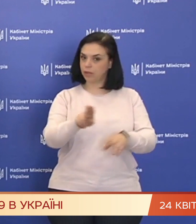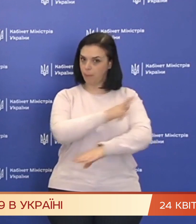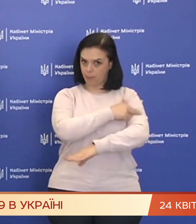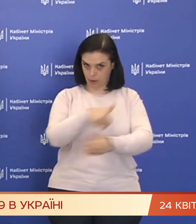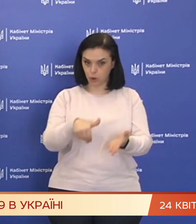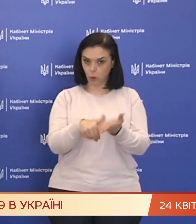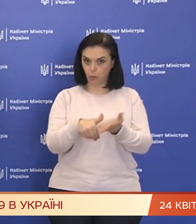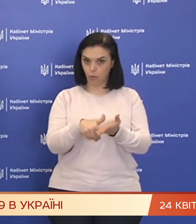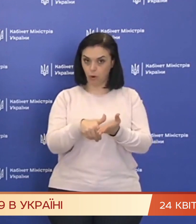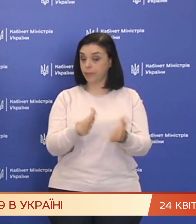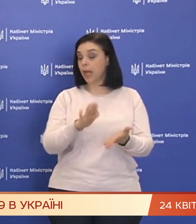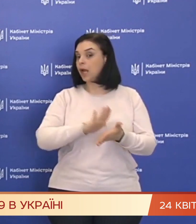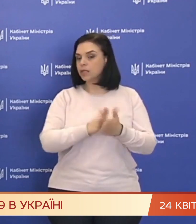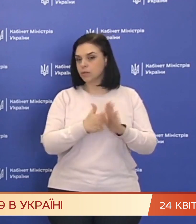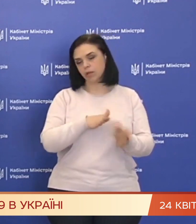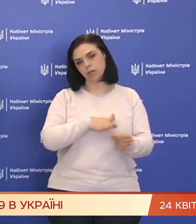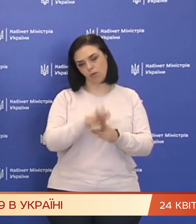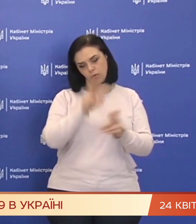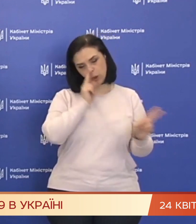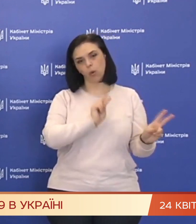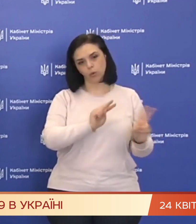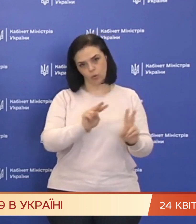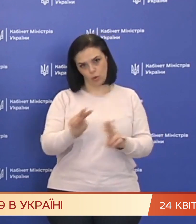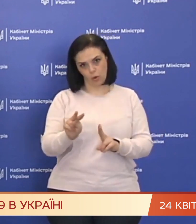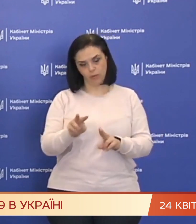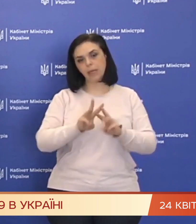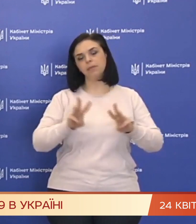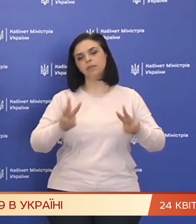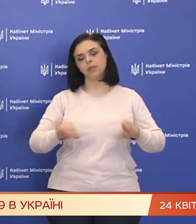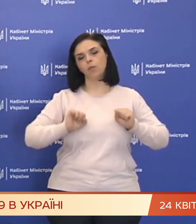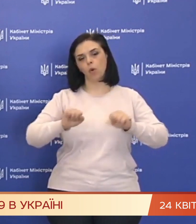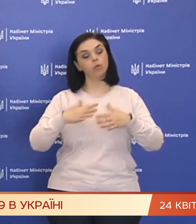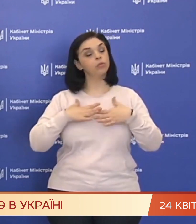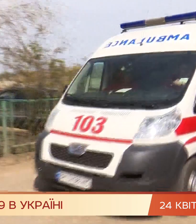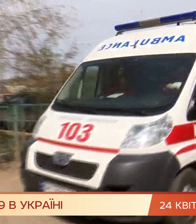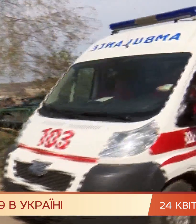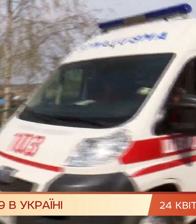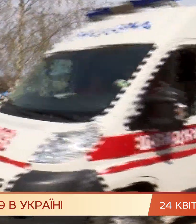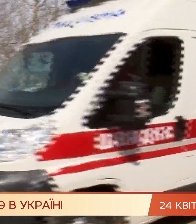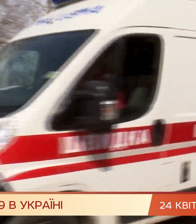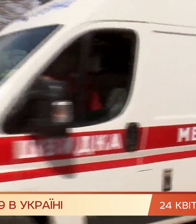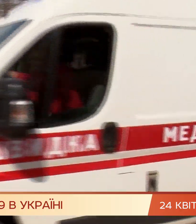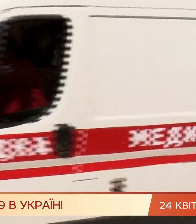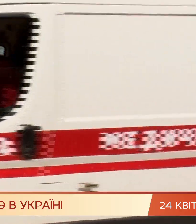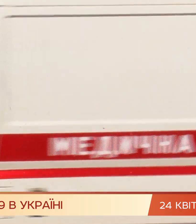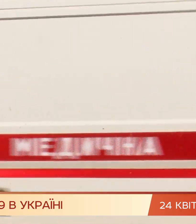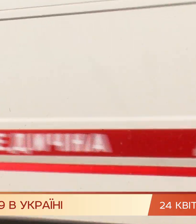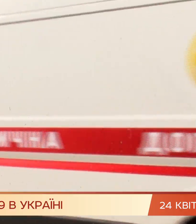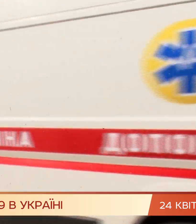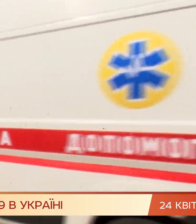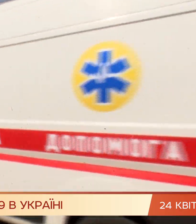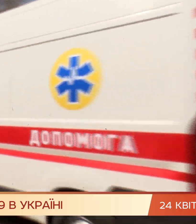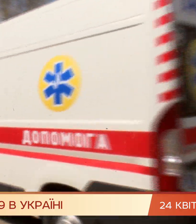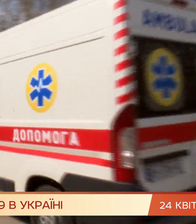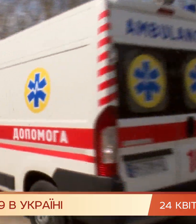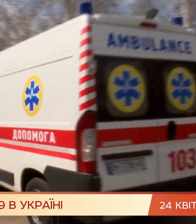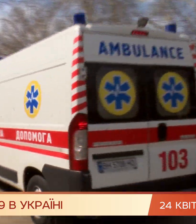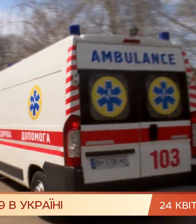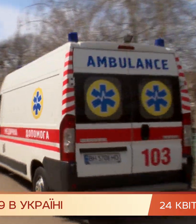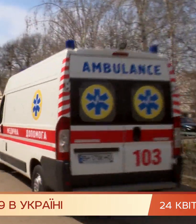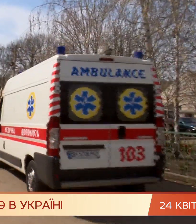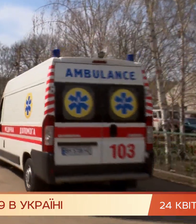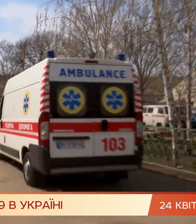медична допомога. Ситуація повністю контрольована Міністерством охорони здоров'я. За словами Степанова, в опорних лікарнях, які